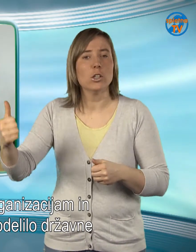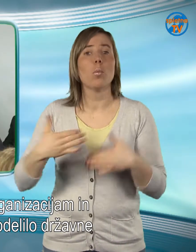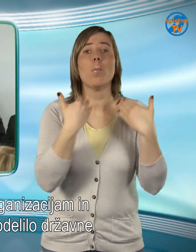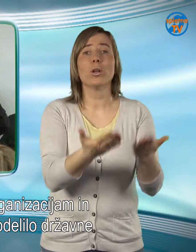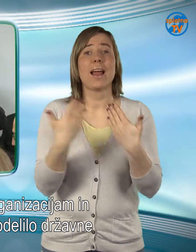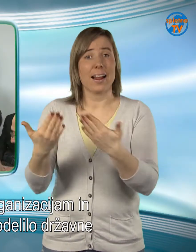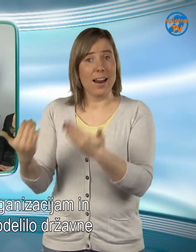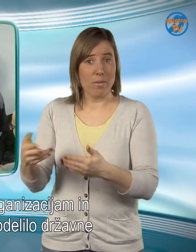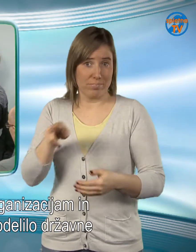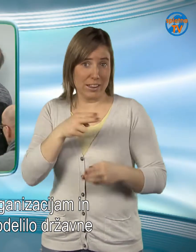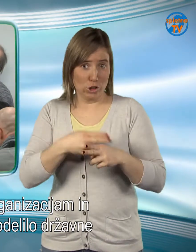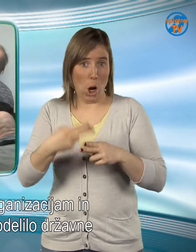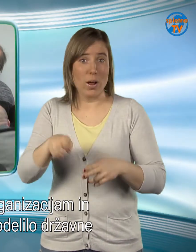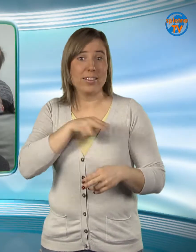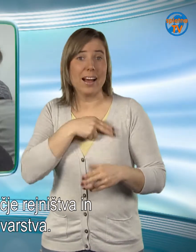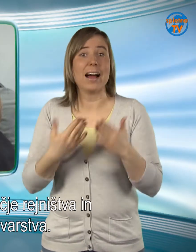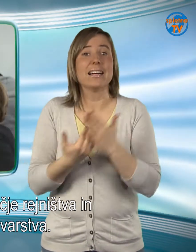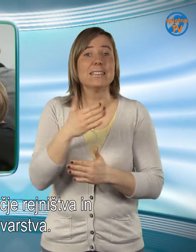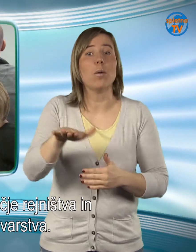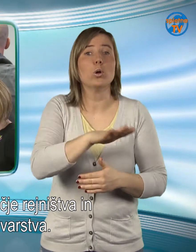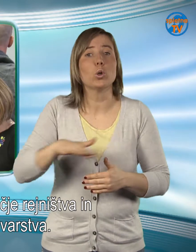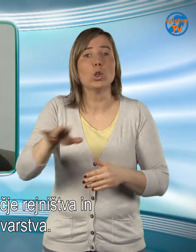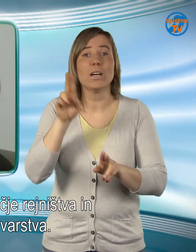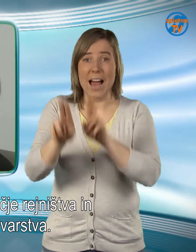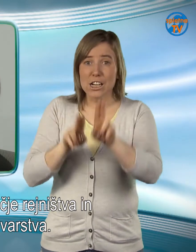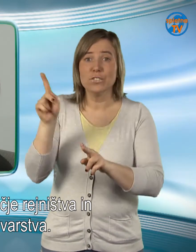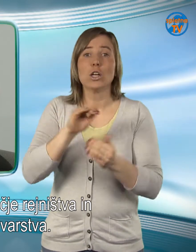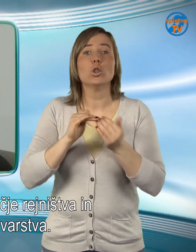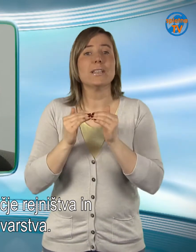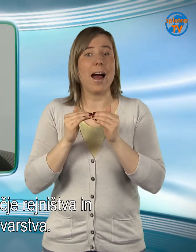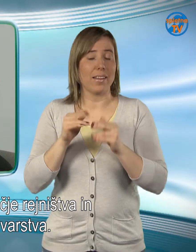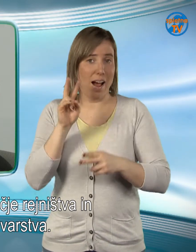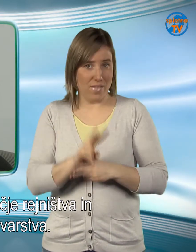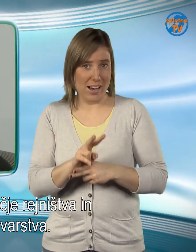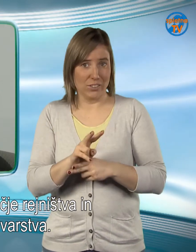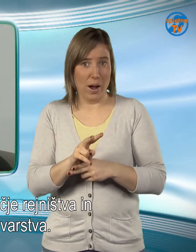posameznikom podelilo državne nagrade za področje rejništva in socialnega varstva.